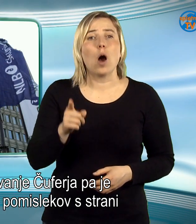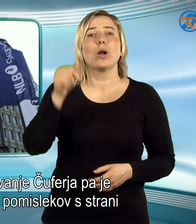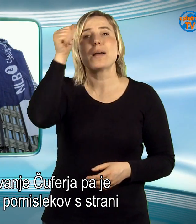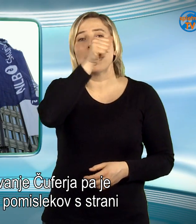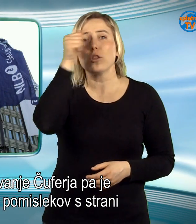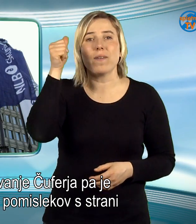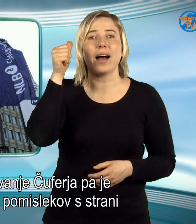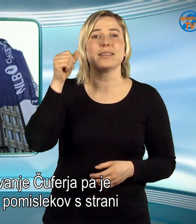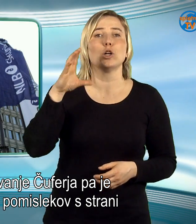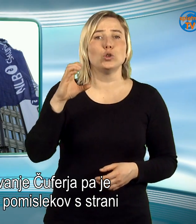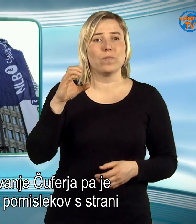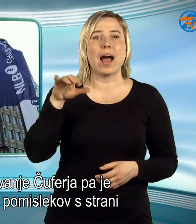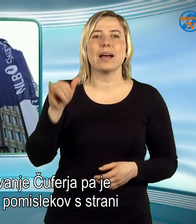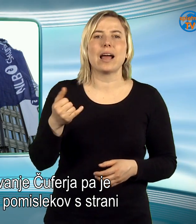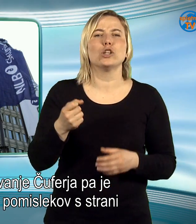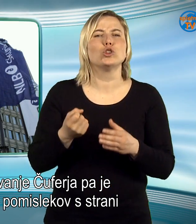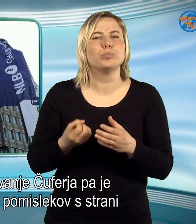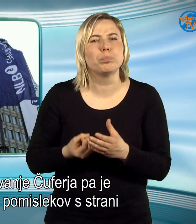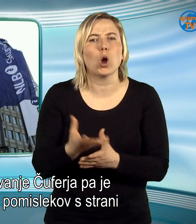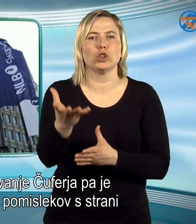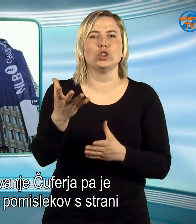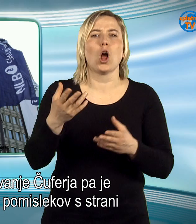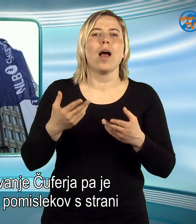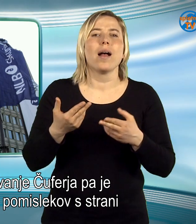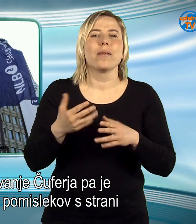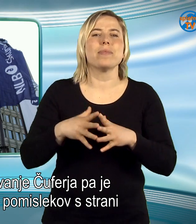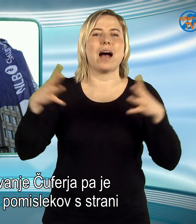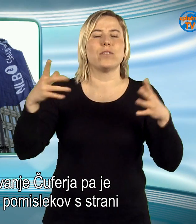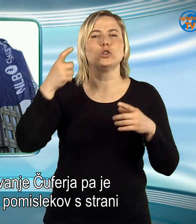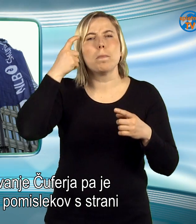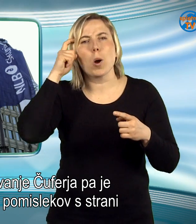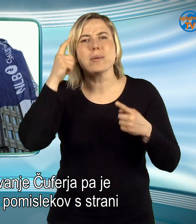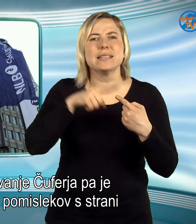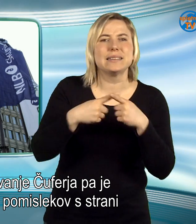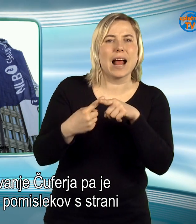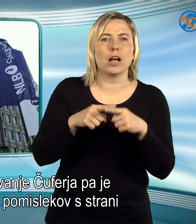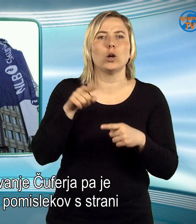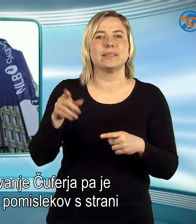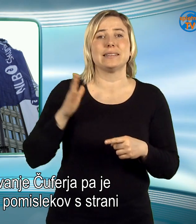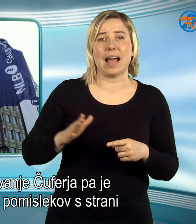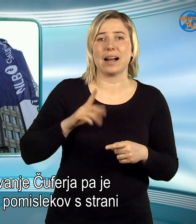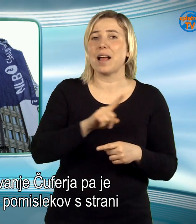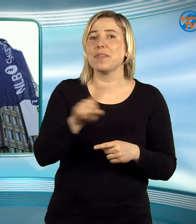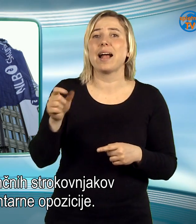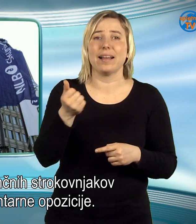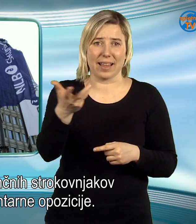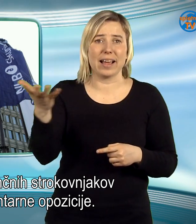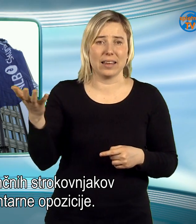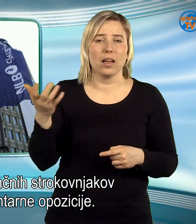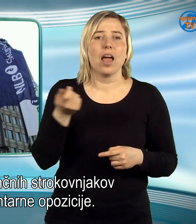Ravno imenovanje Čuferja pa je sprožilo največ pomislekov strani nekaterih finančnih strokovnjakov in parlamentarne opozicije.